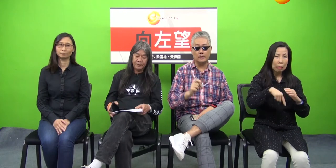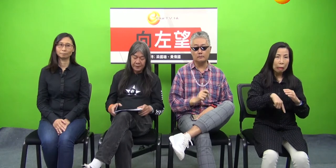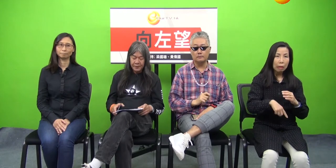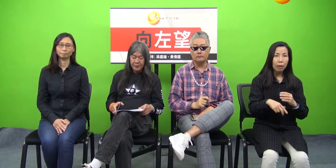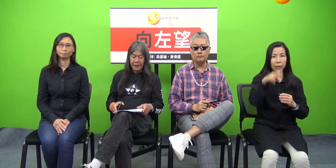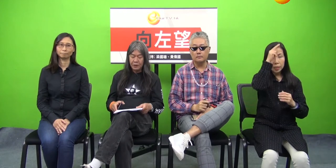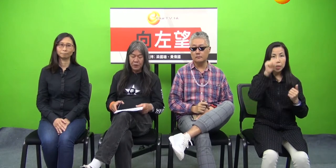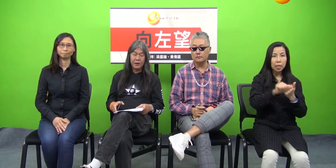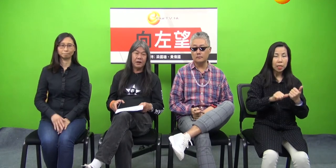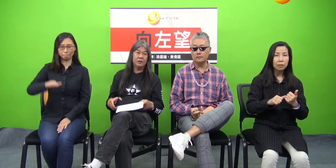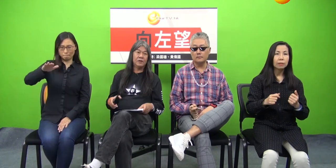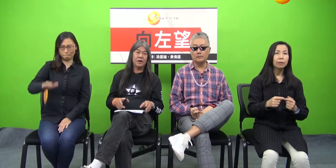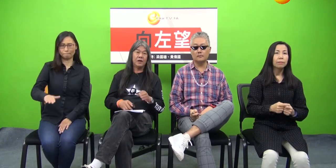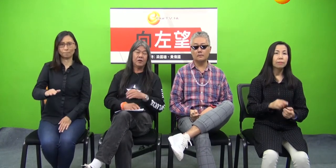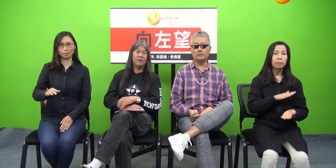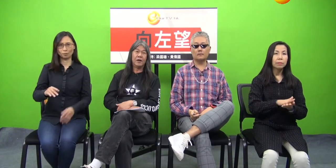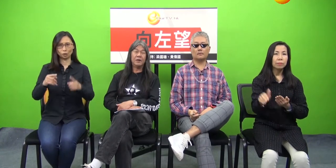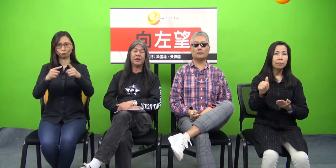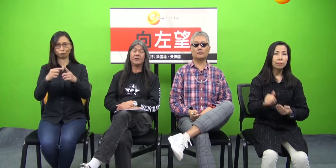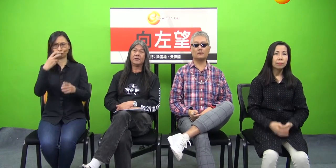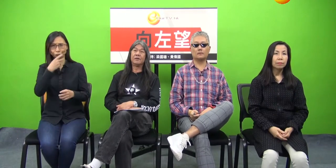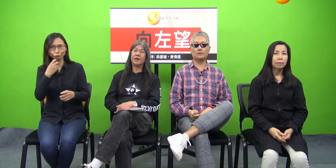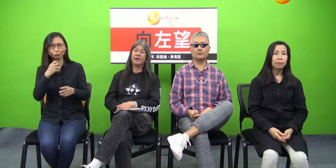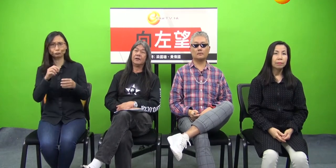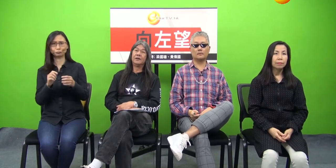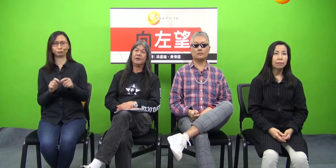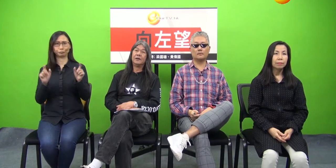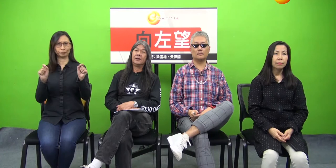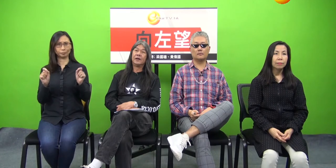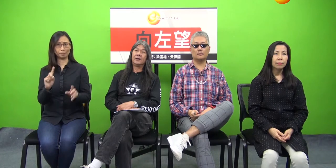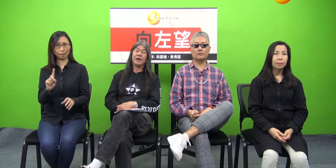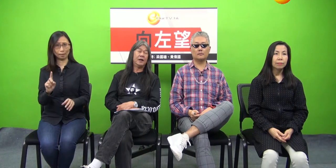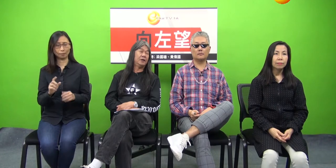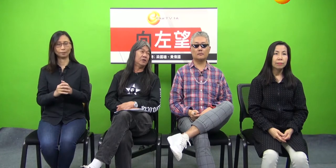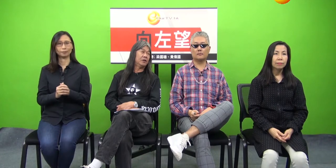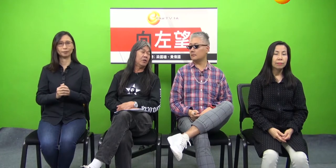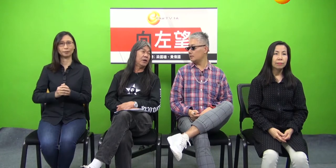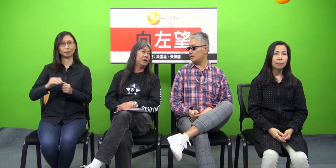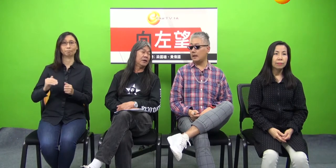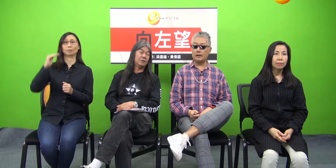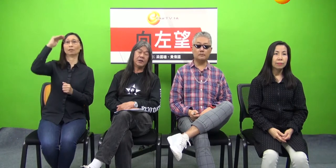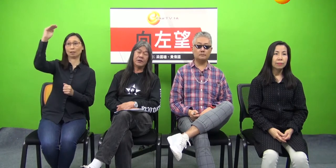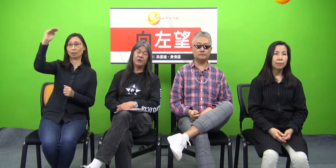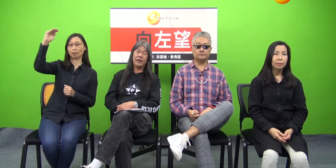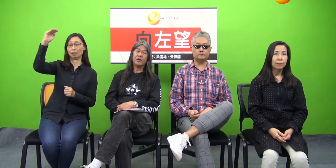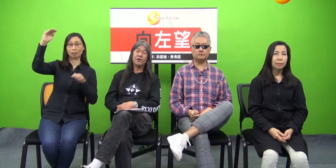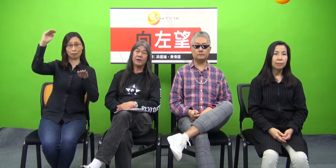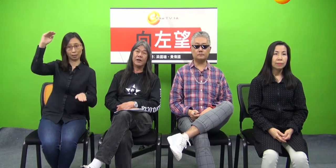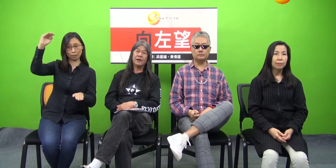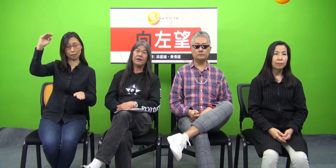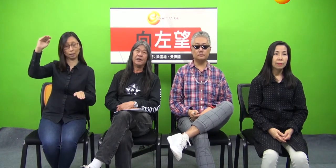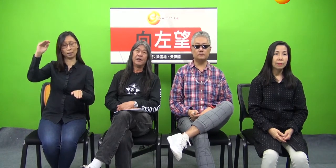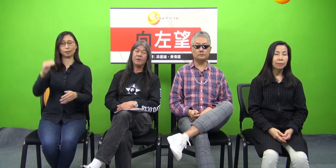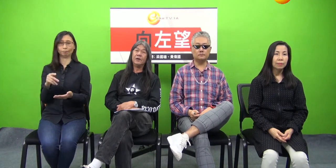的。 低端人口的讲法是什么呢？就是说其實就 high end 同 low end 啦，即係借用嘅